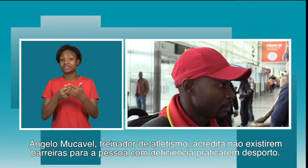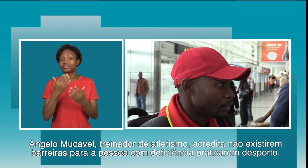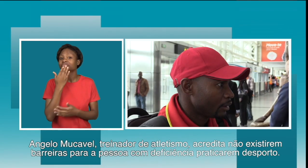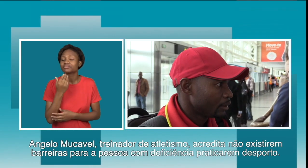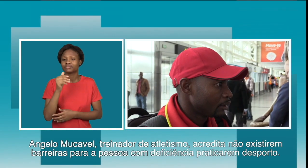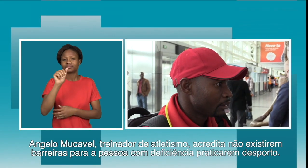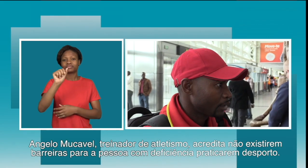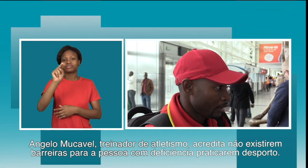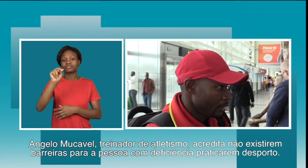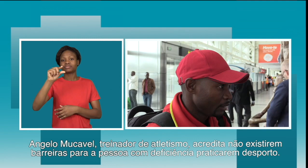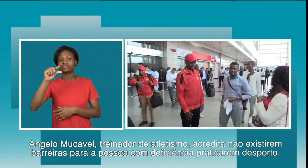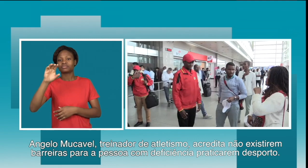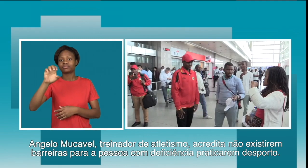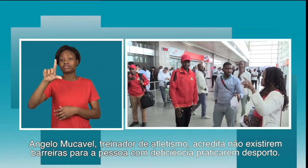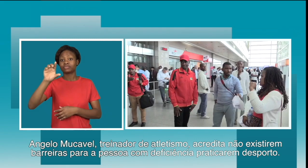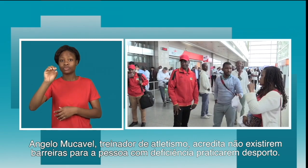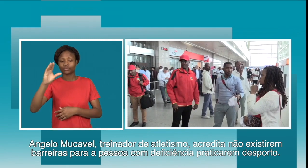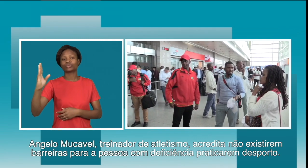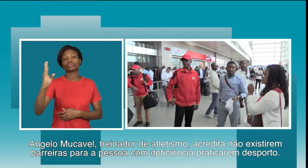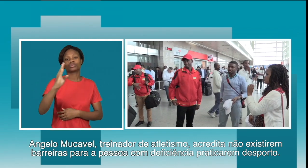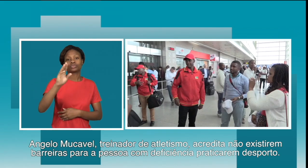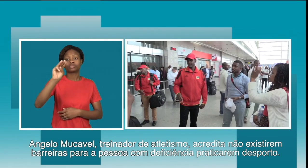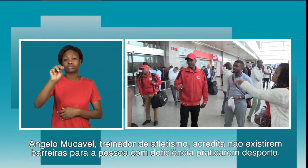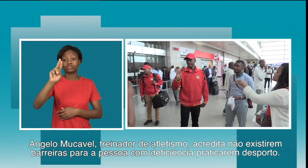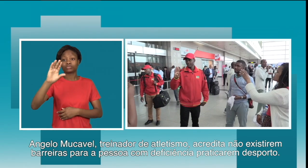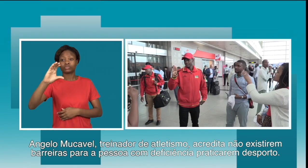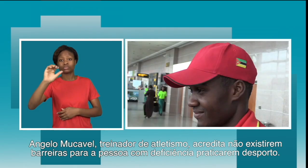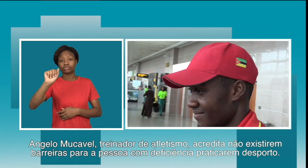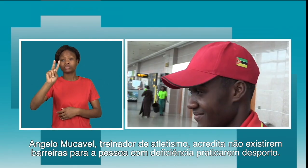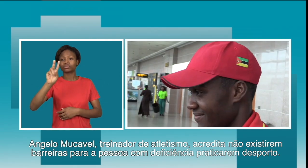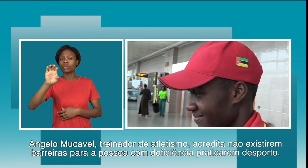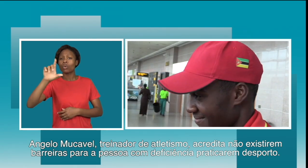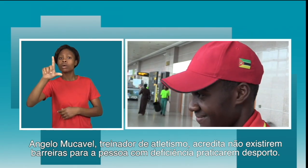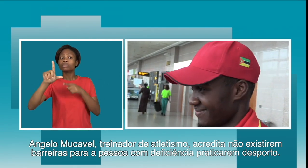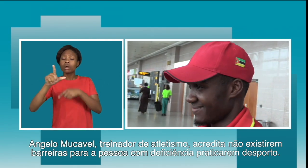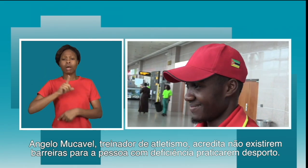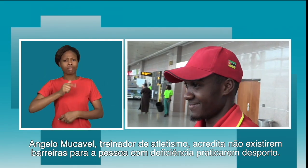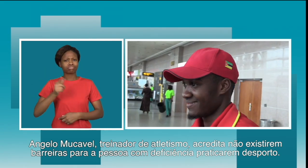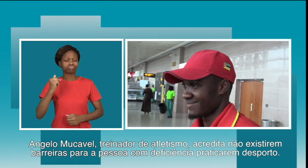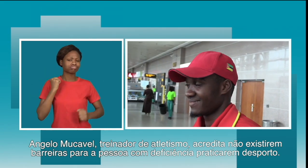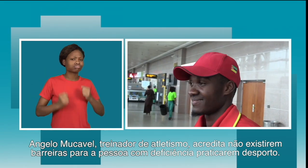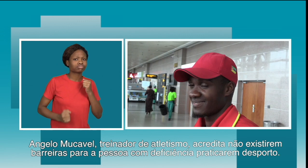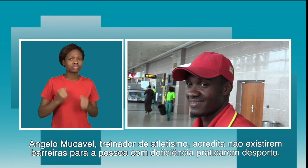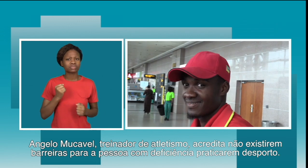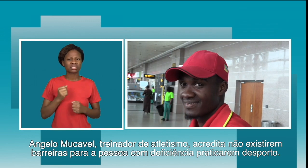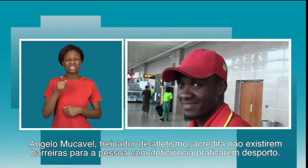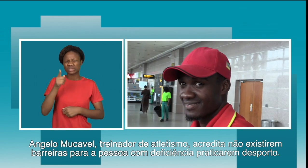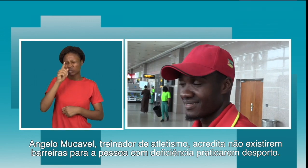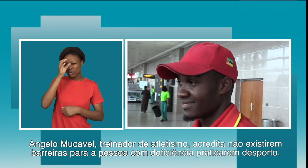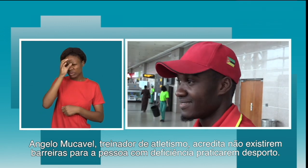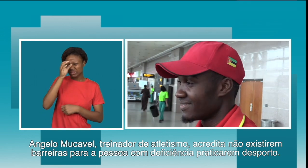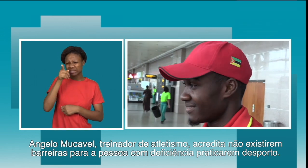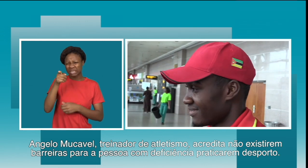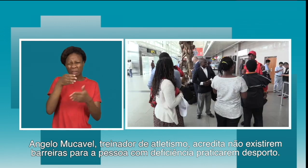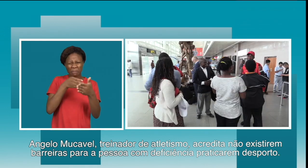Ângelo Mucavel, treinador de atletismo, acredita não existirem barreiras para pessoas com deficiência praticarem